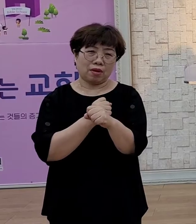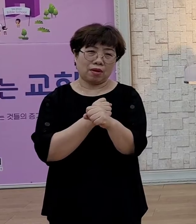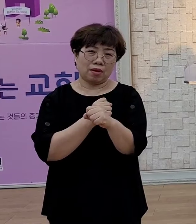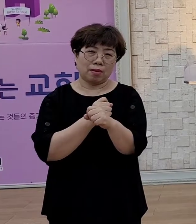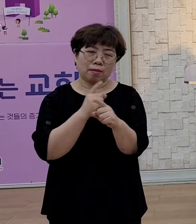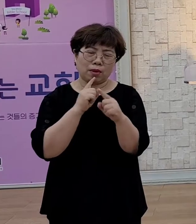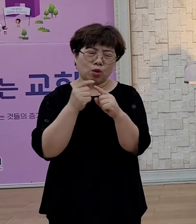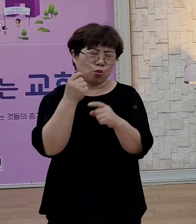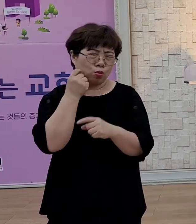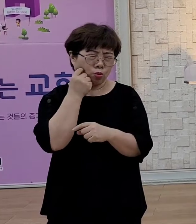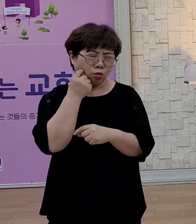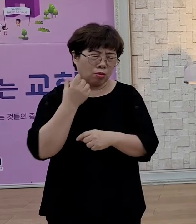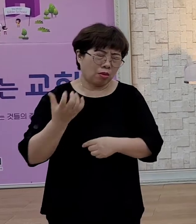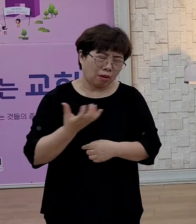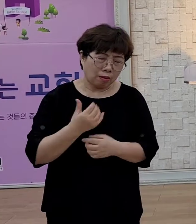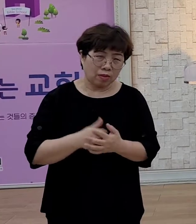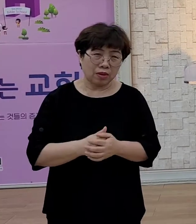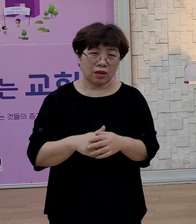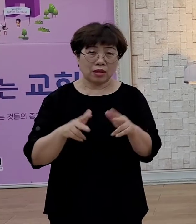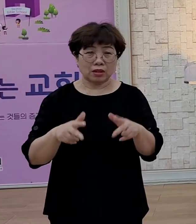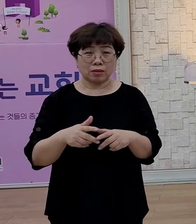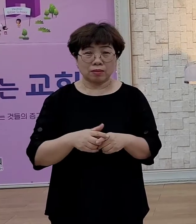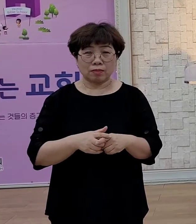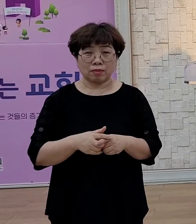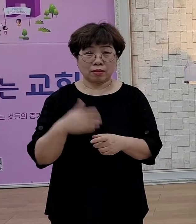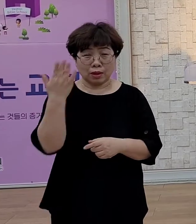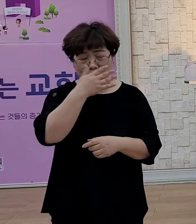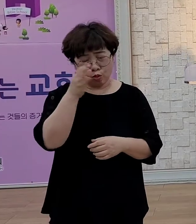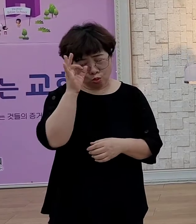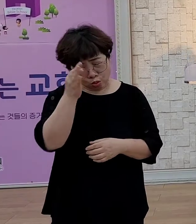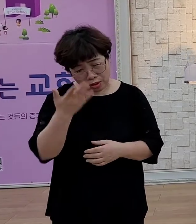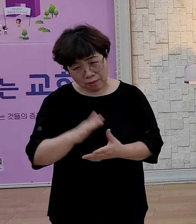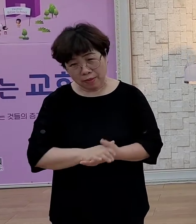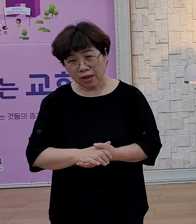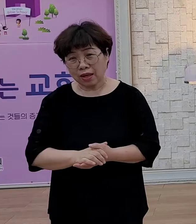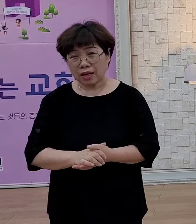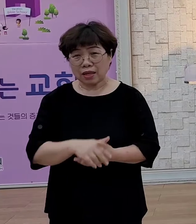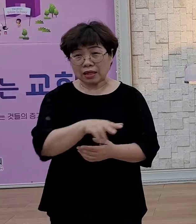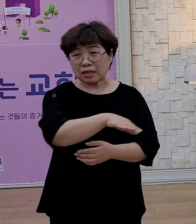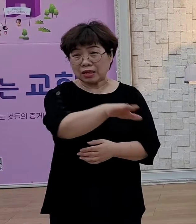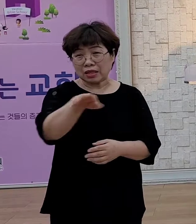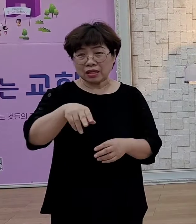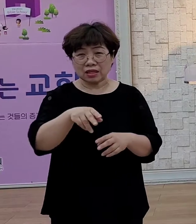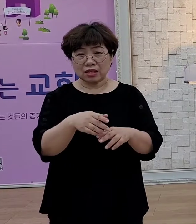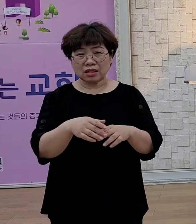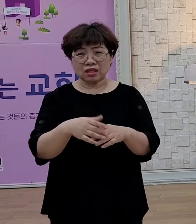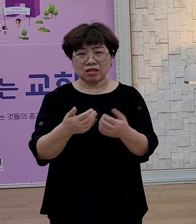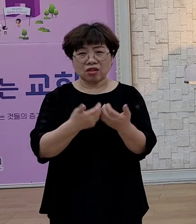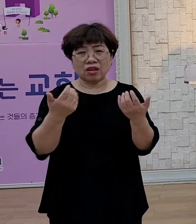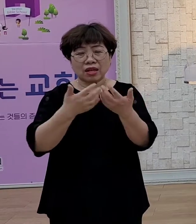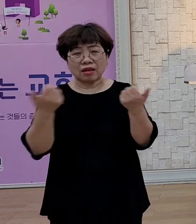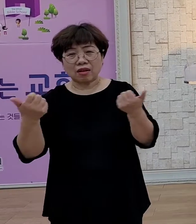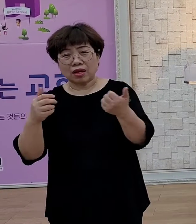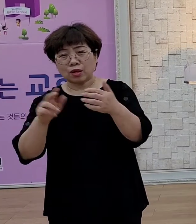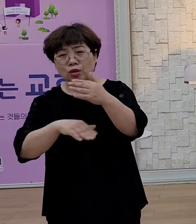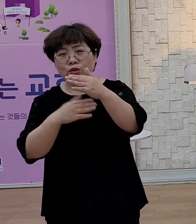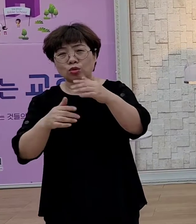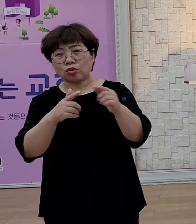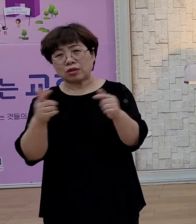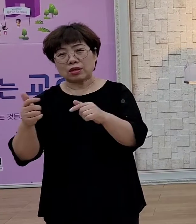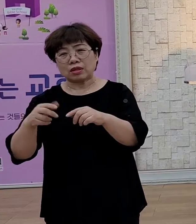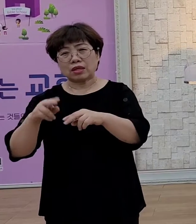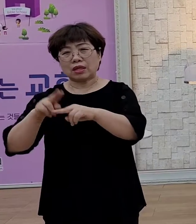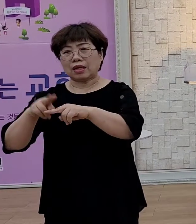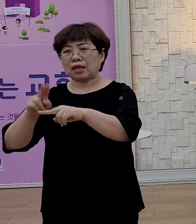수 없어요. 제가 이렇게 멀쩡하게 서 있는 것 같지만 이 자리에 그분들 앉았던 그 빈자리를 찾아볼 때마다 저는